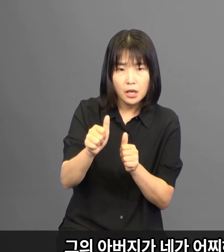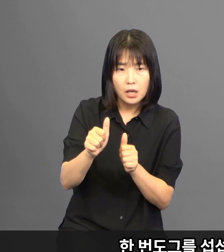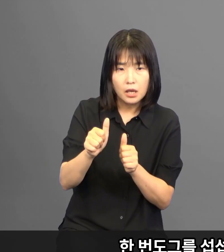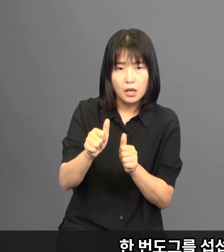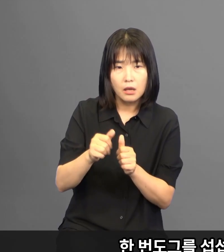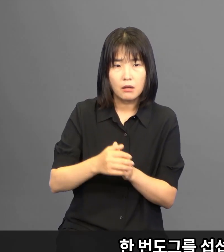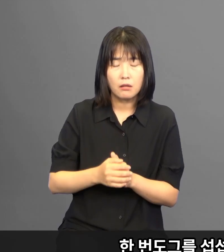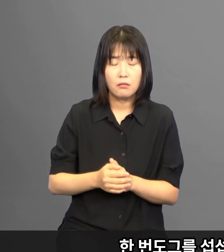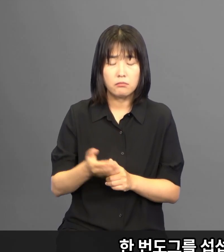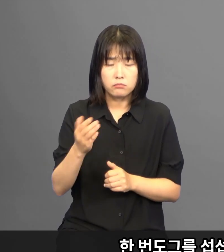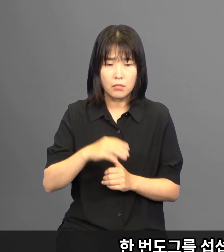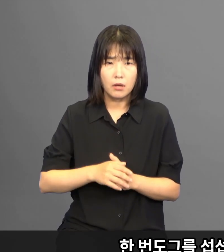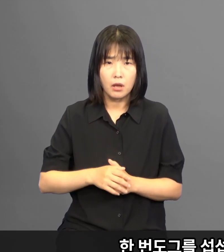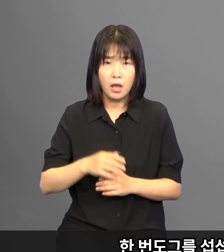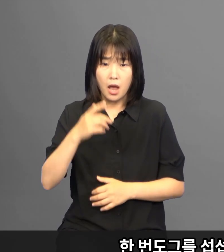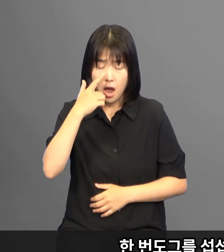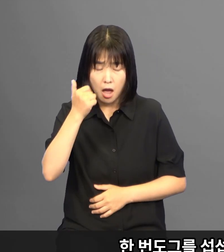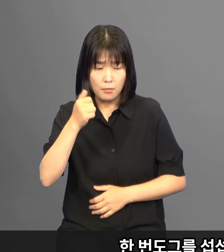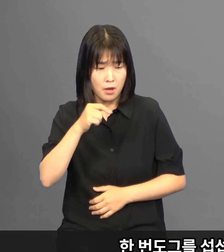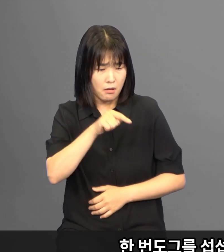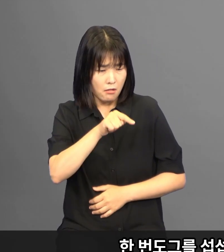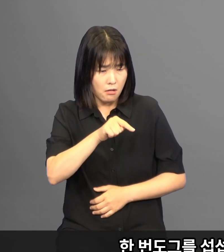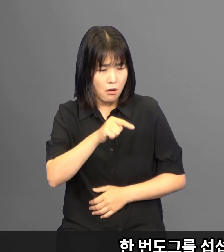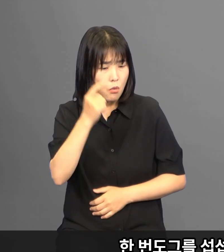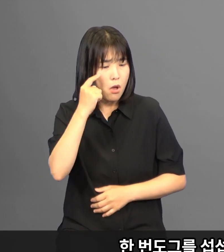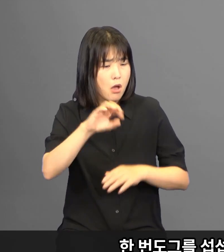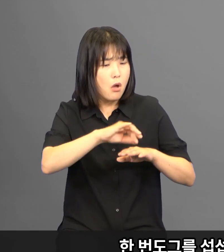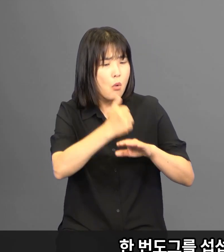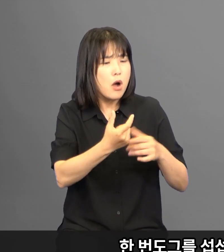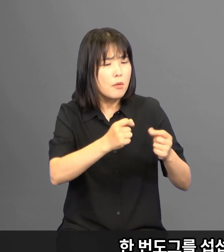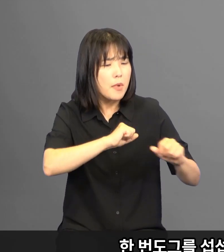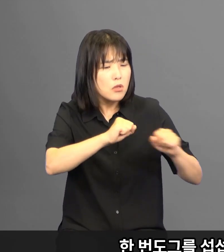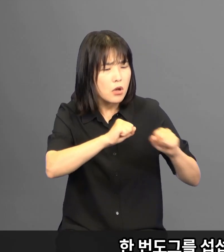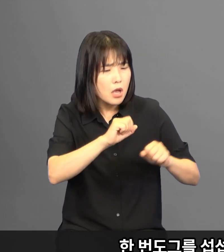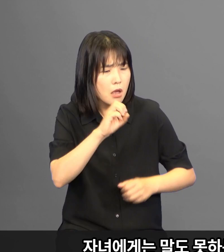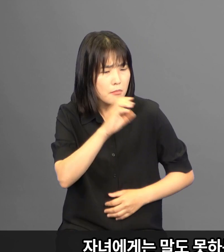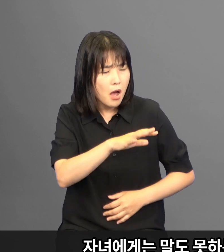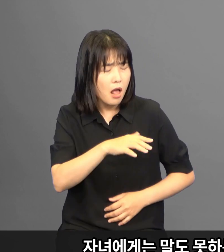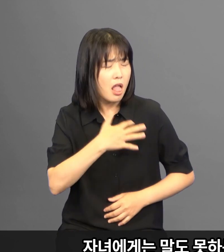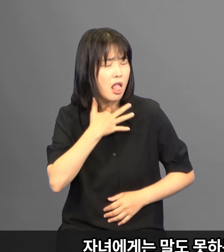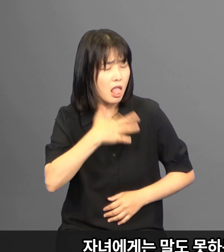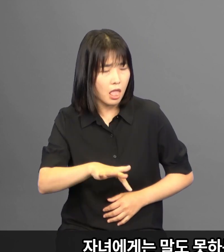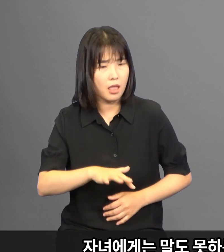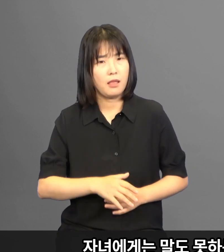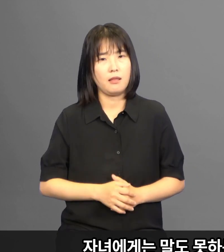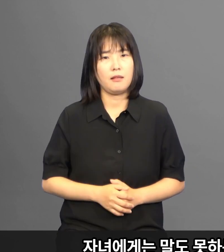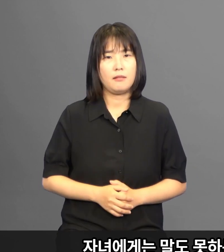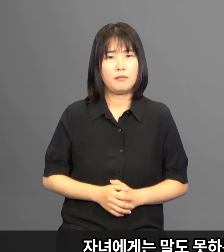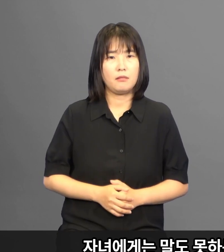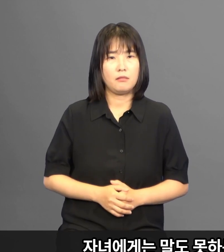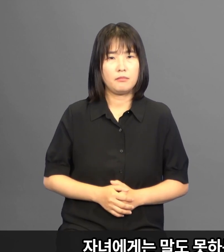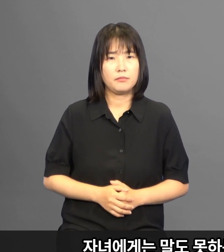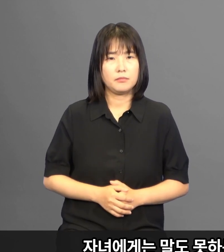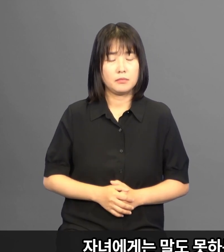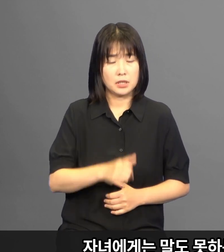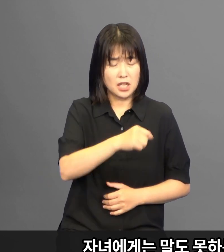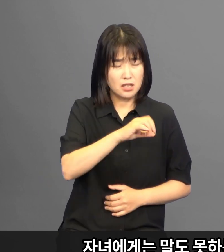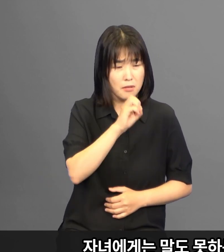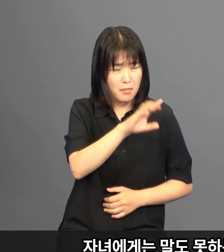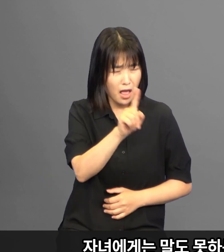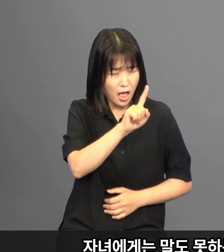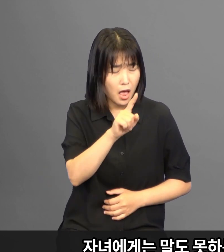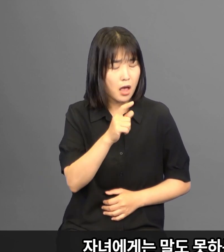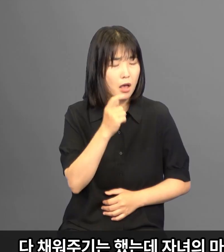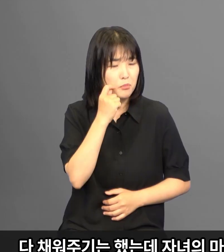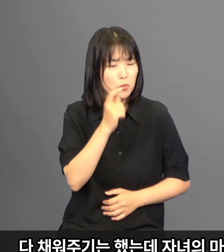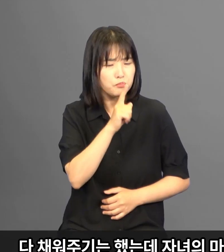하는 말로 한 번도 그를 섭섭하게 한 일이 없었다. 자녀에게는 말도 못하는 사람이 다윗이었던